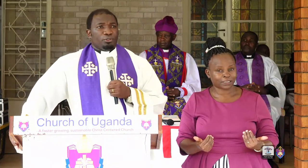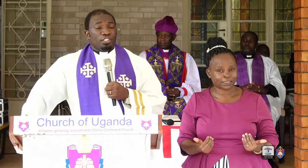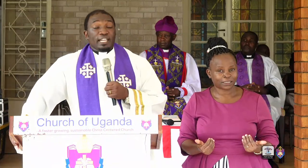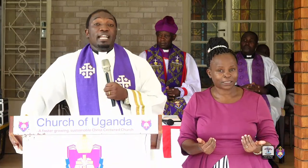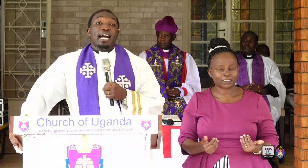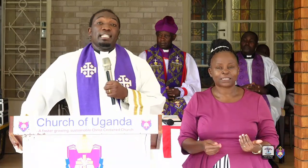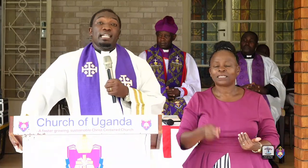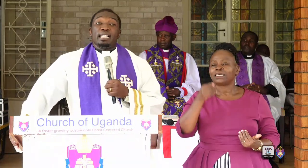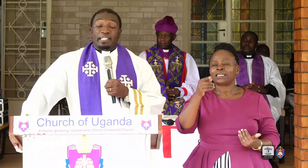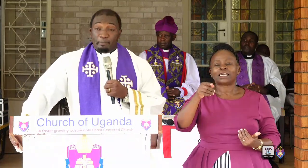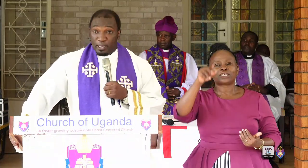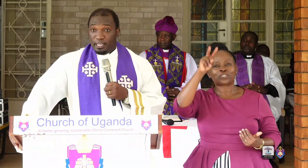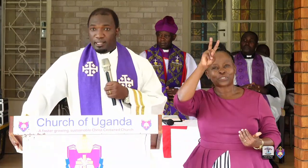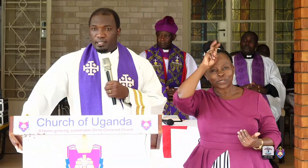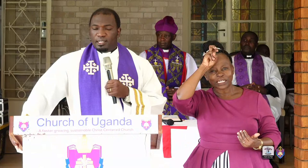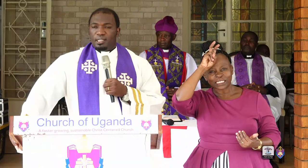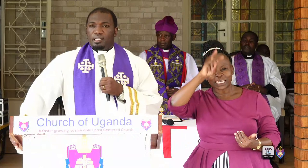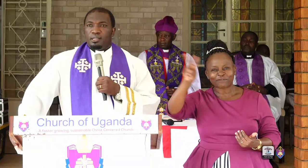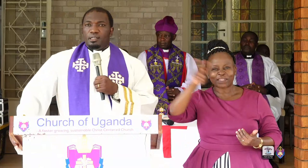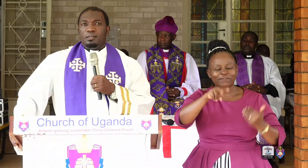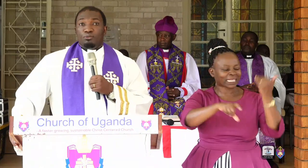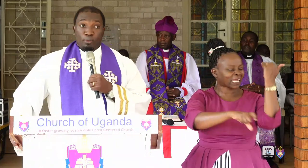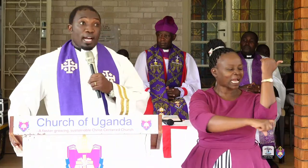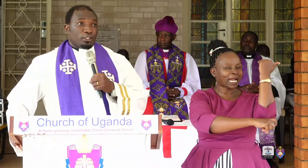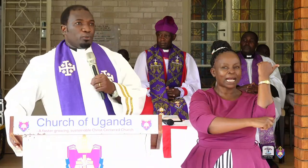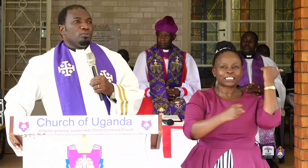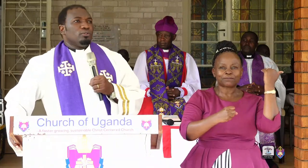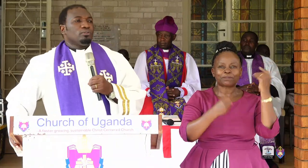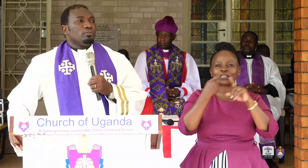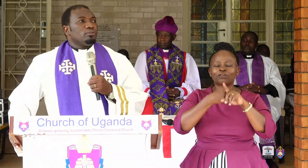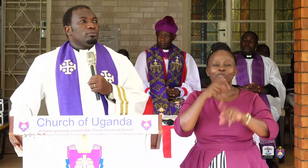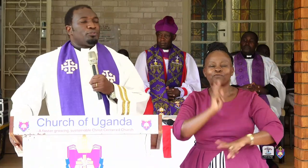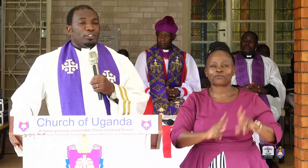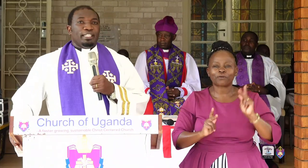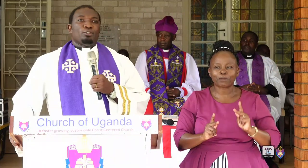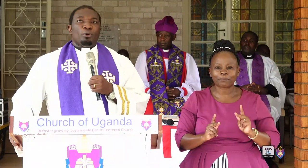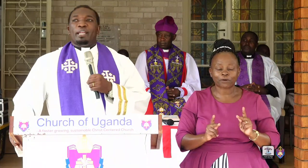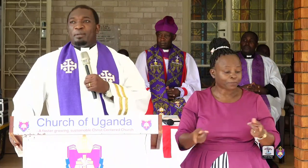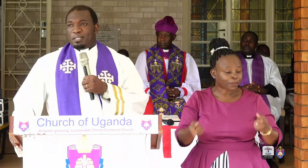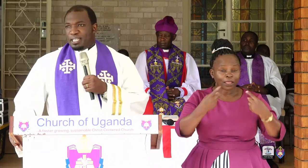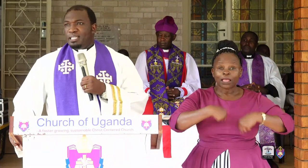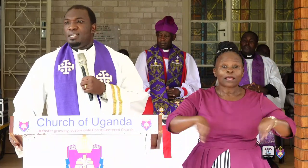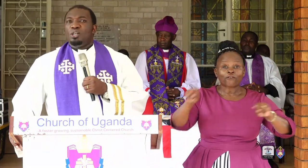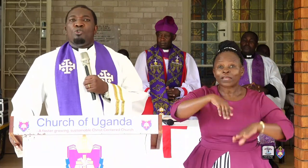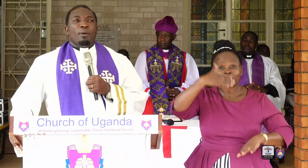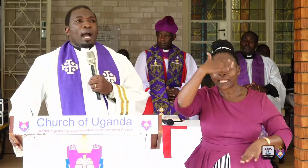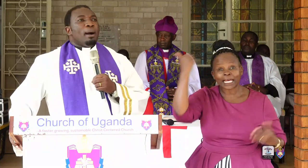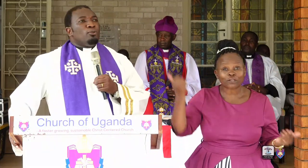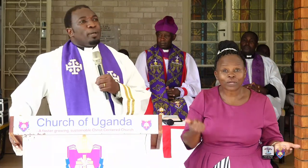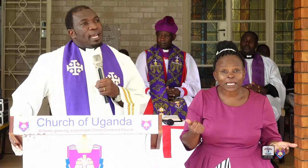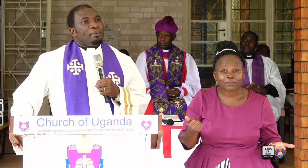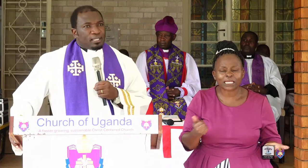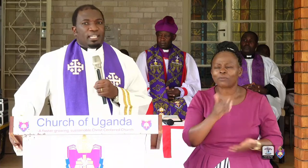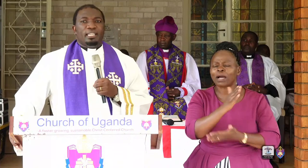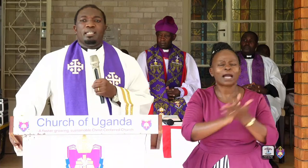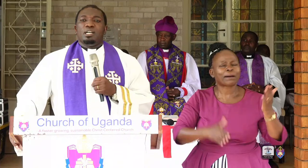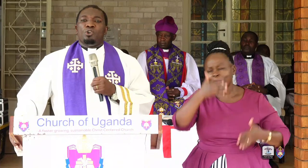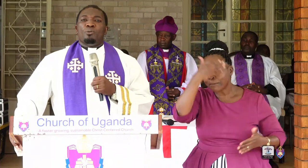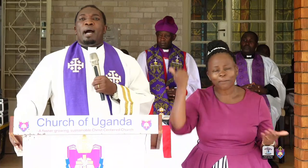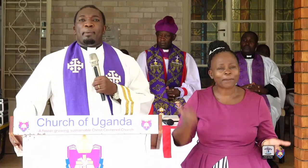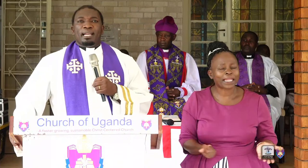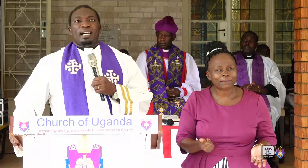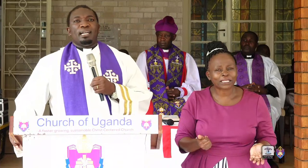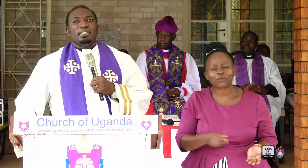ng'ekyo sitaani alinga akibbye mu bantu, ffenna twerabidde oba abamubeera bidde